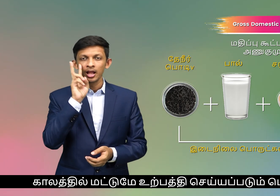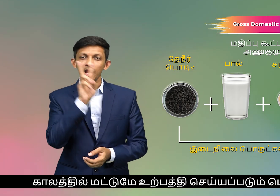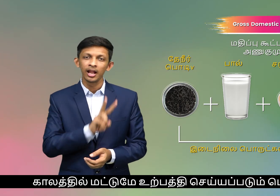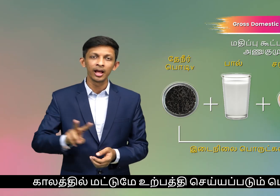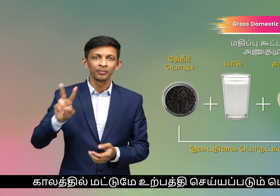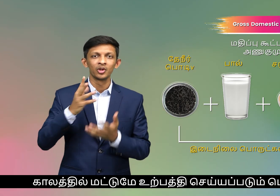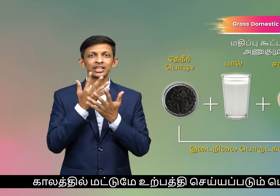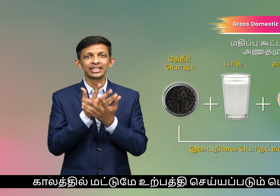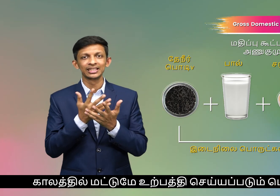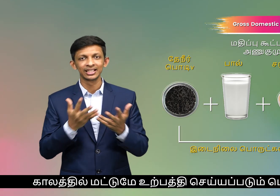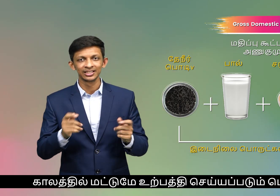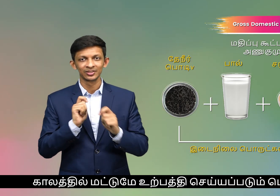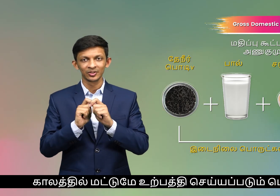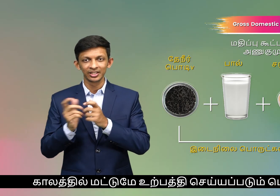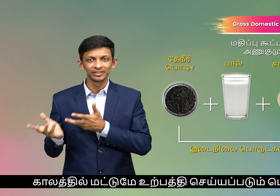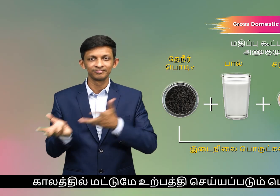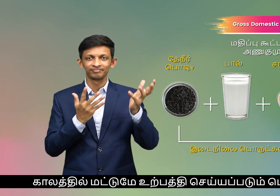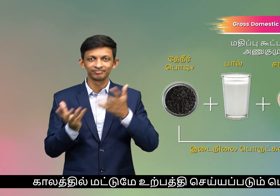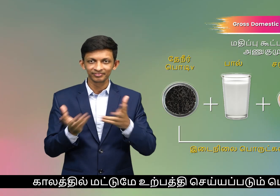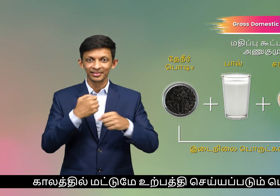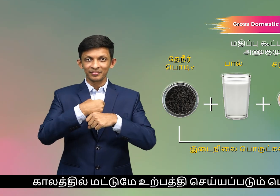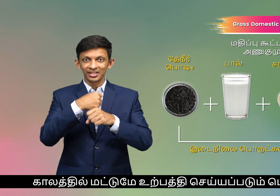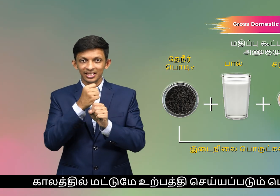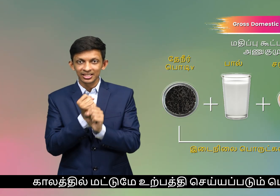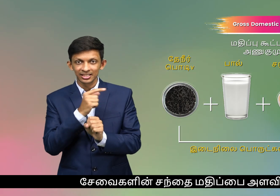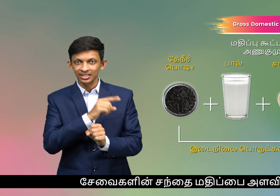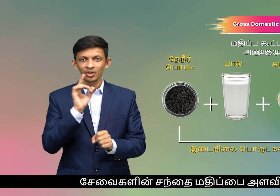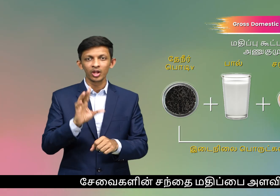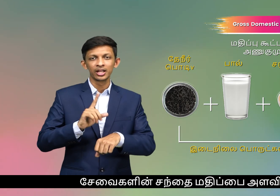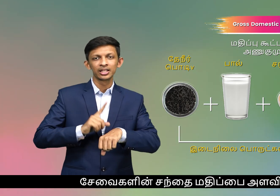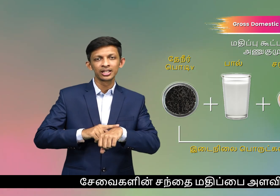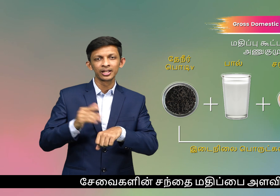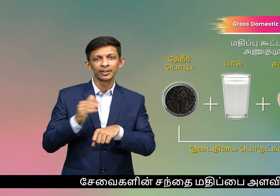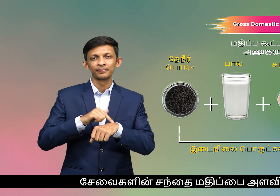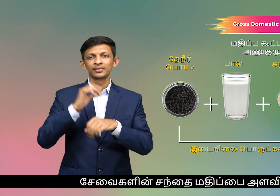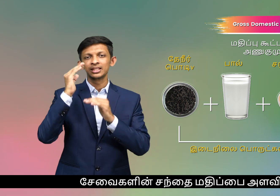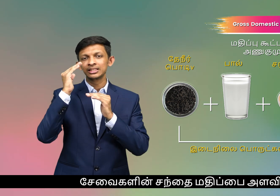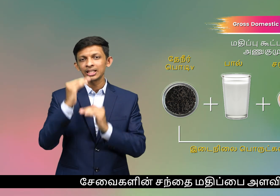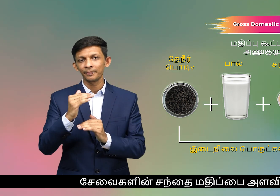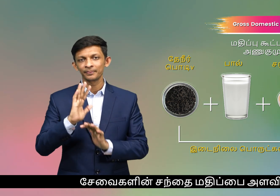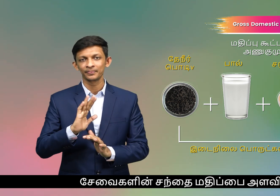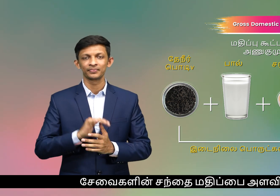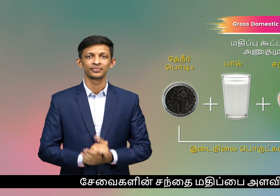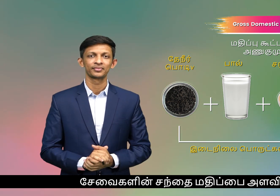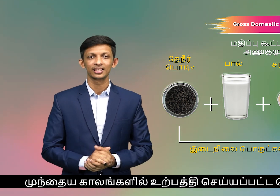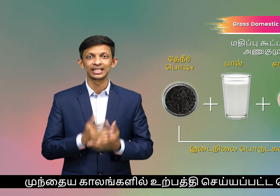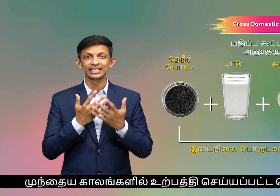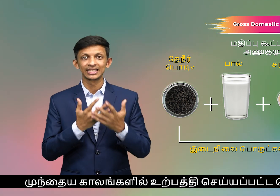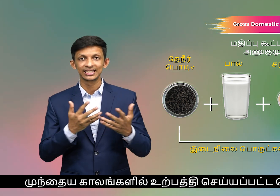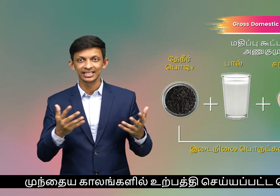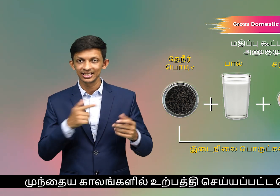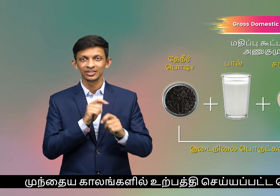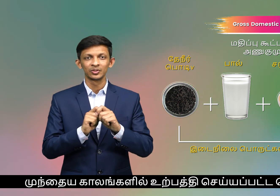காலத்தில் மட்டுமே உற்பத்தி செய்யப்படும் பொருட்கள் மற்றும் சேவைகளின் சந்தை மதிப்பை அளவிடுகிறது.